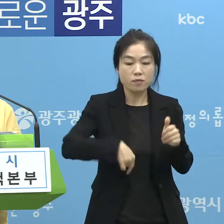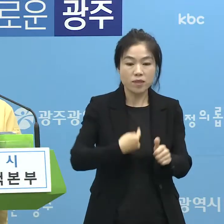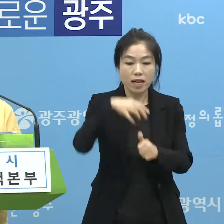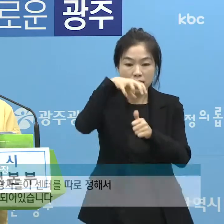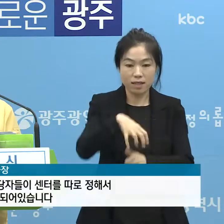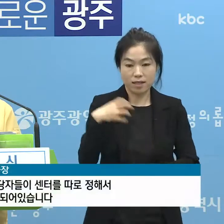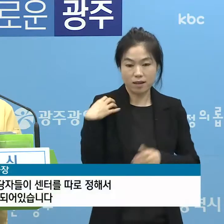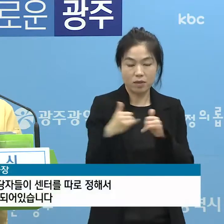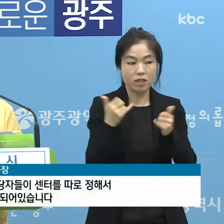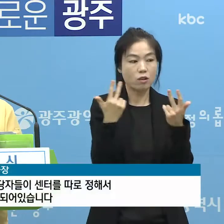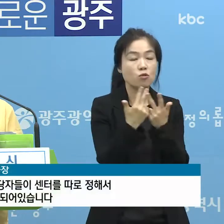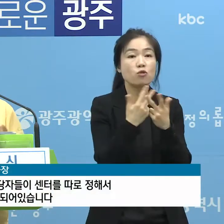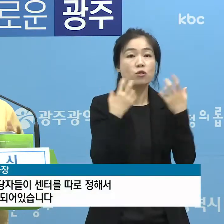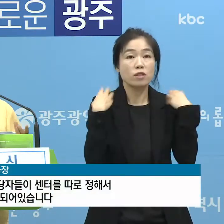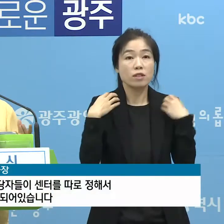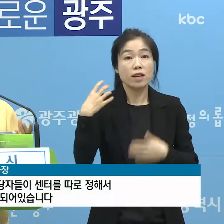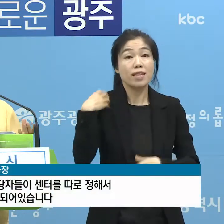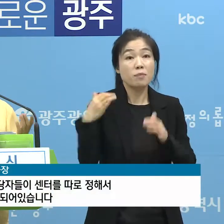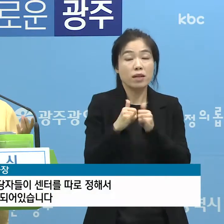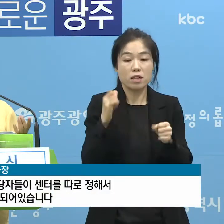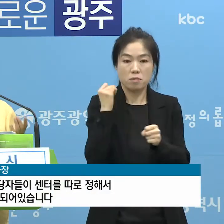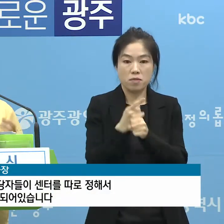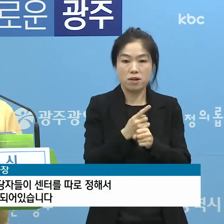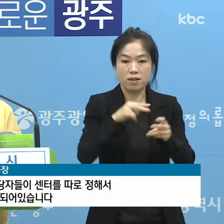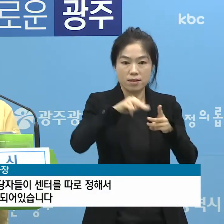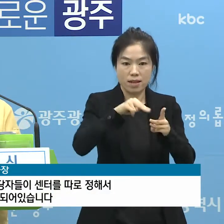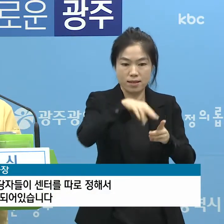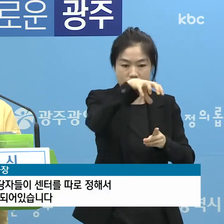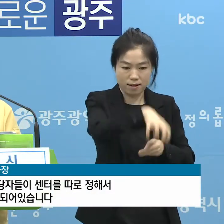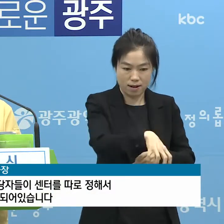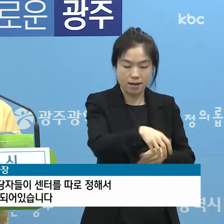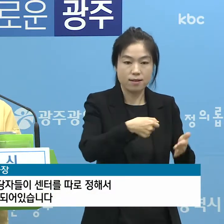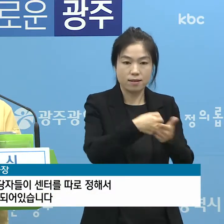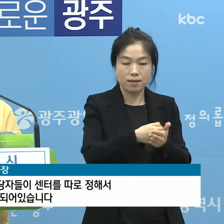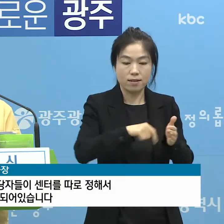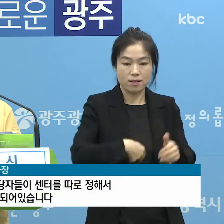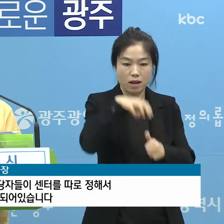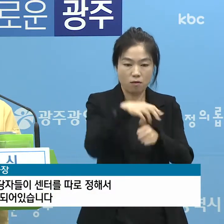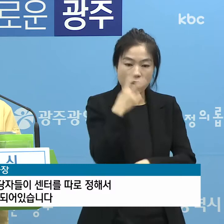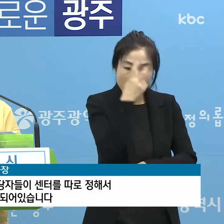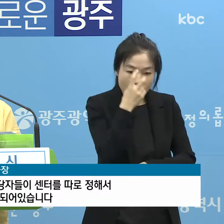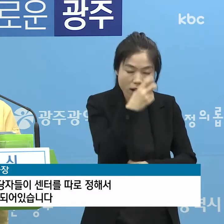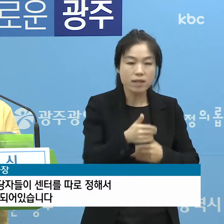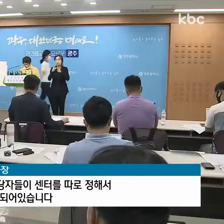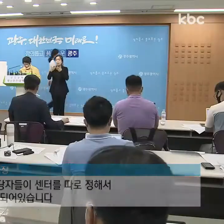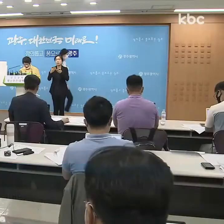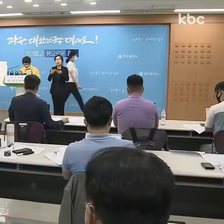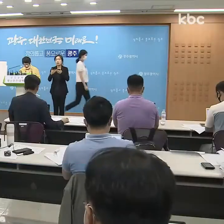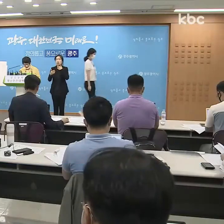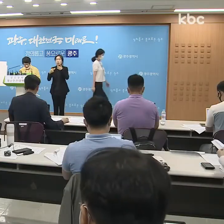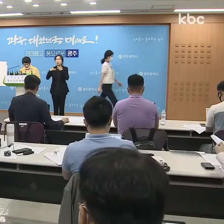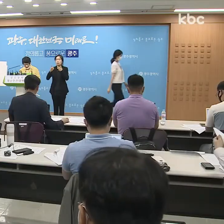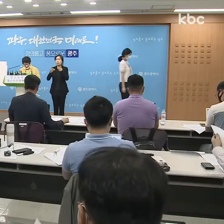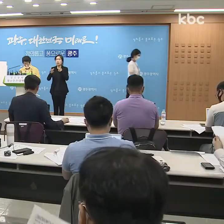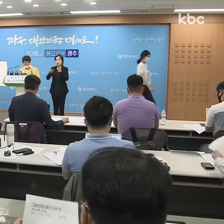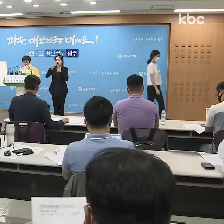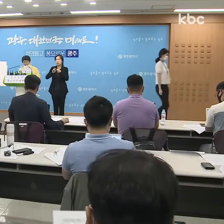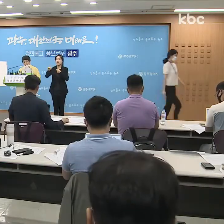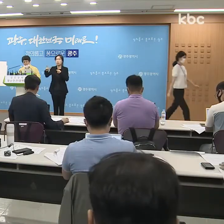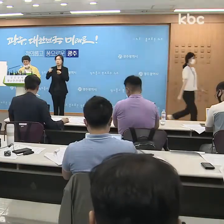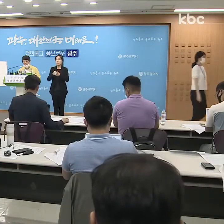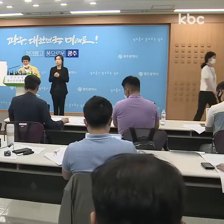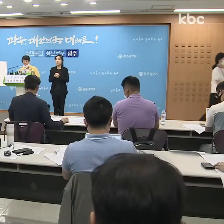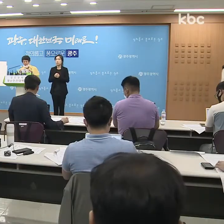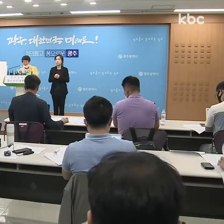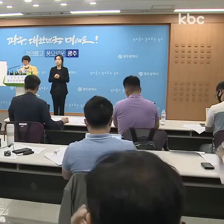12일까지 구청에서는 담당자들 이미 센터를 따로 정해서 자가격리 관리를 하는 걸로 되어 있습니다. 현재